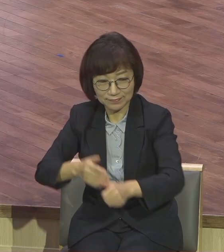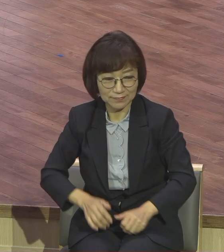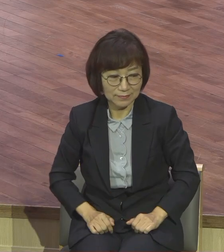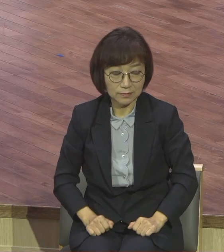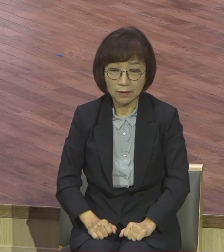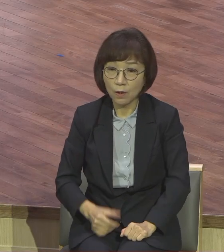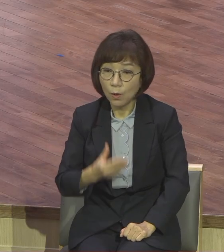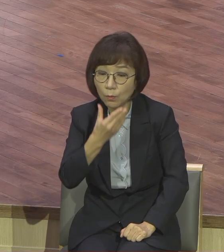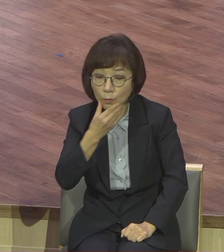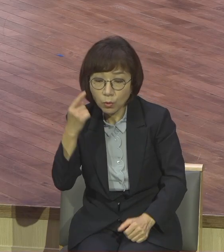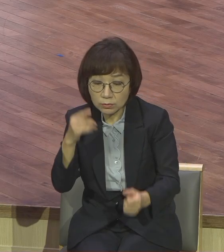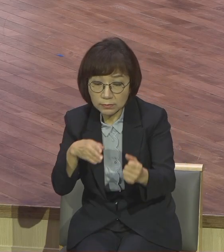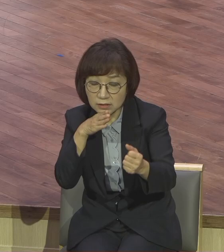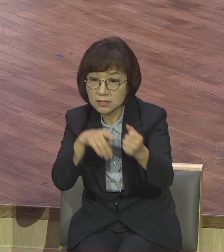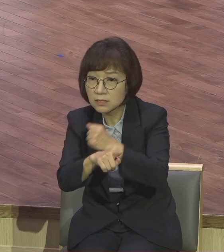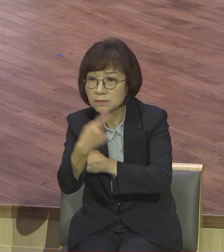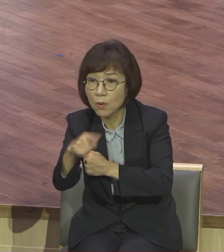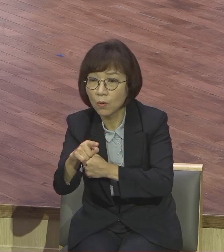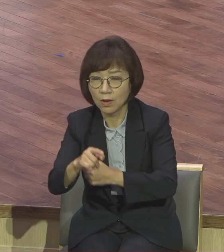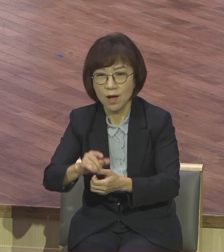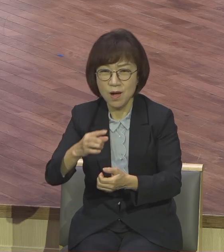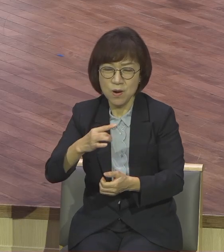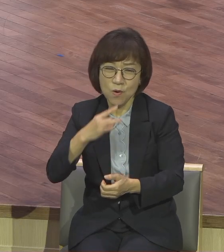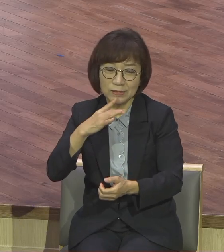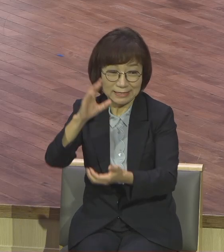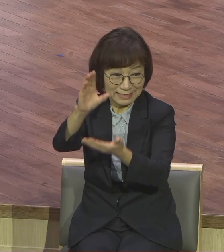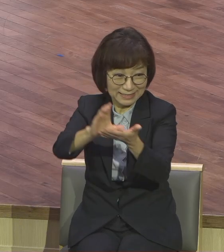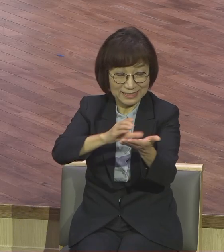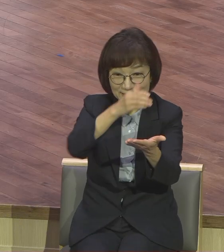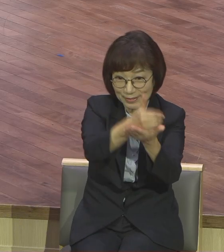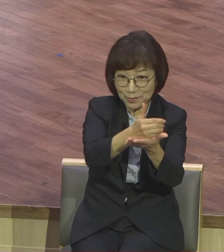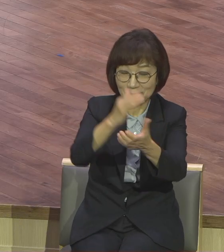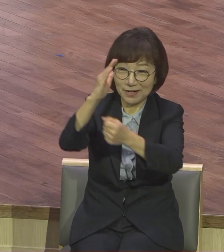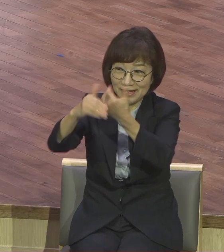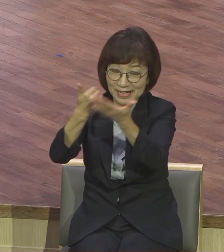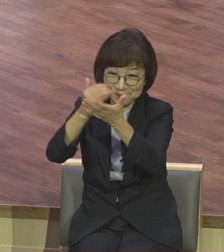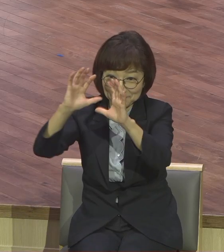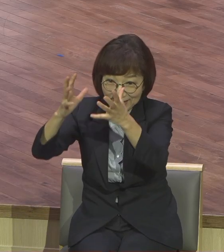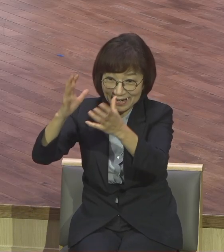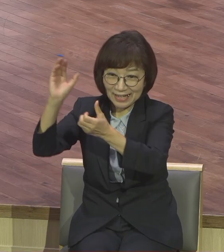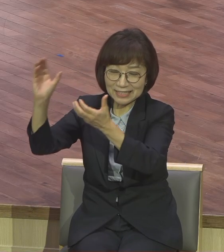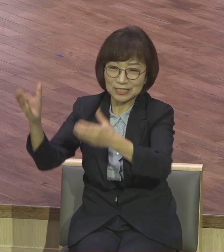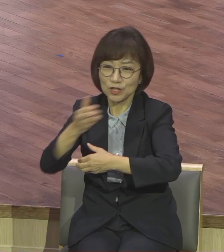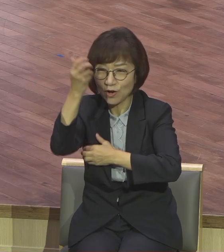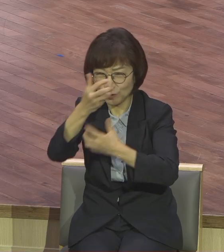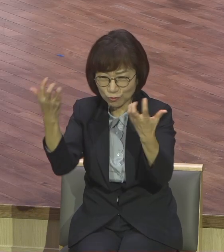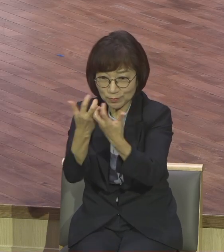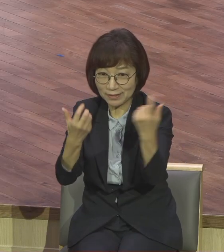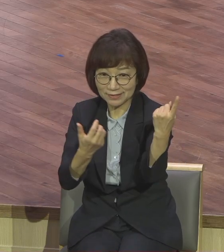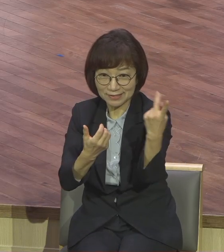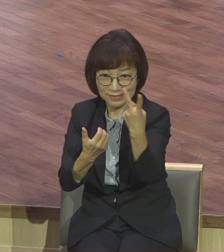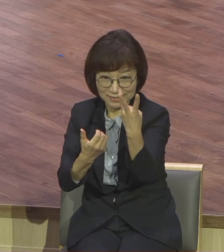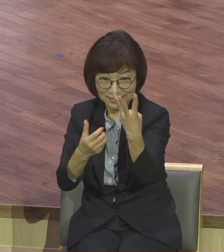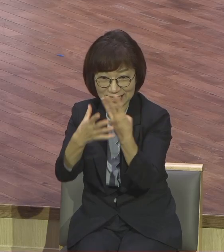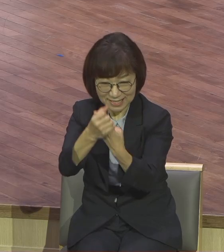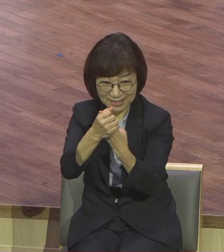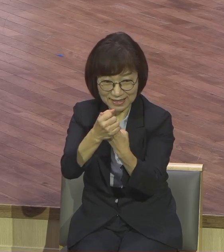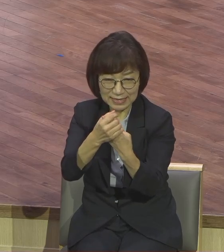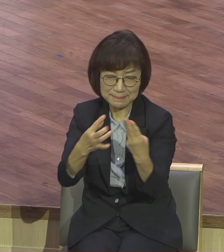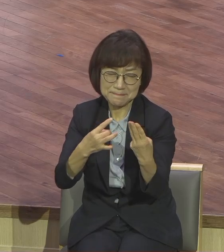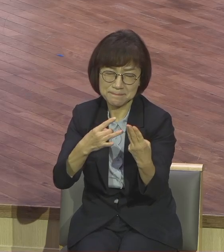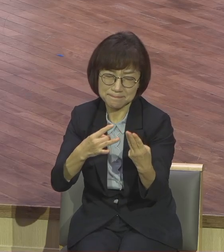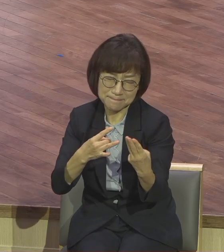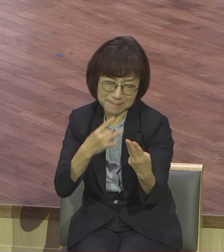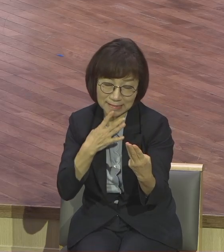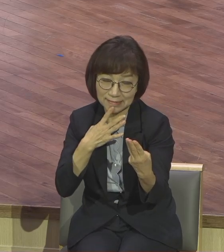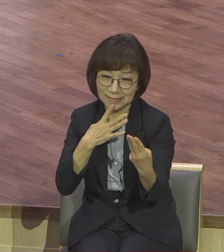복음의 진리는 뭐예요? 오직 그리스도, 오직 하나님 나라, 오직 성령 충만. 아멘. 이게 복음